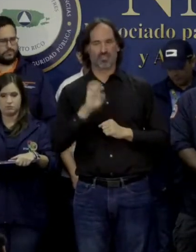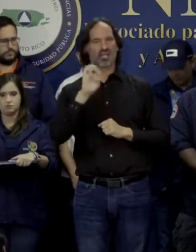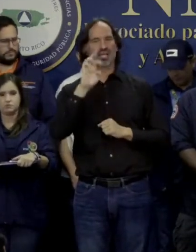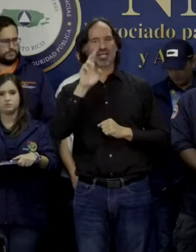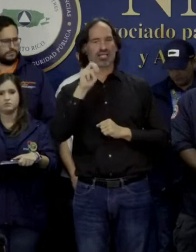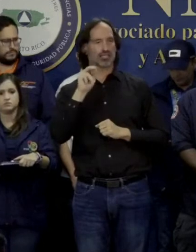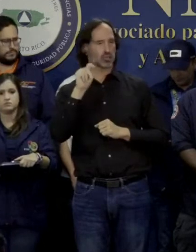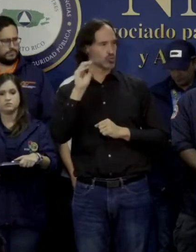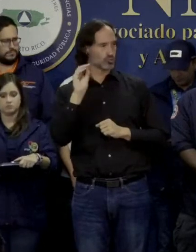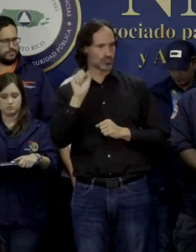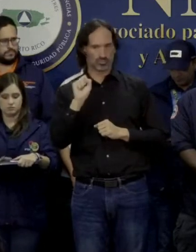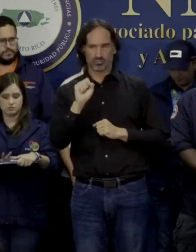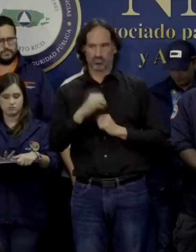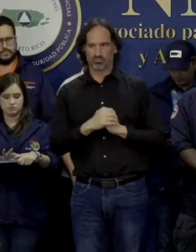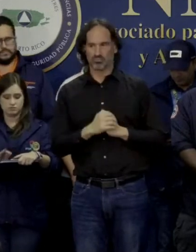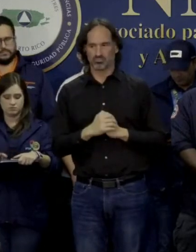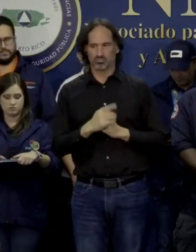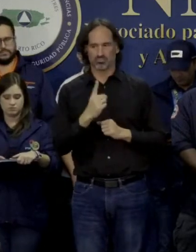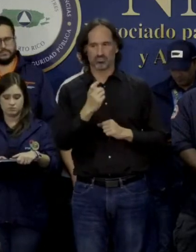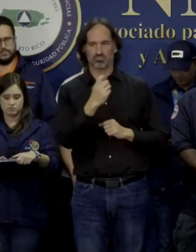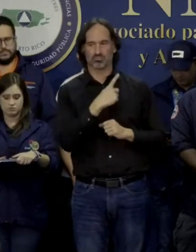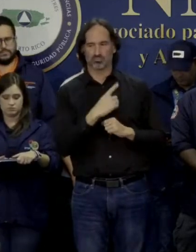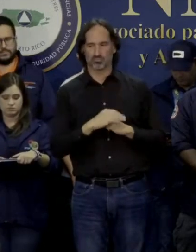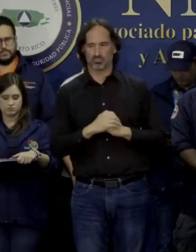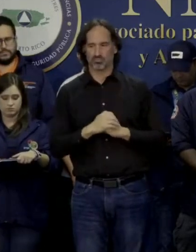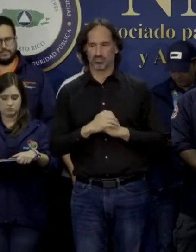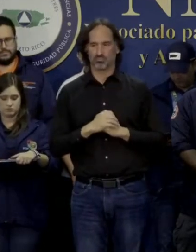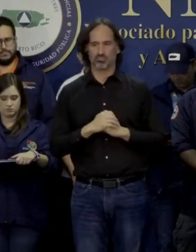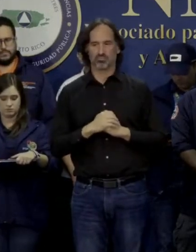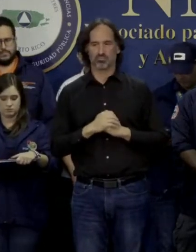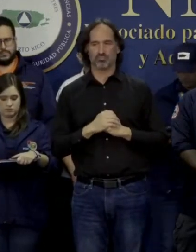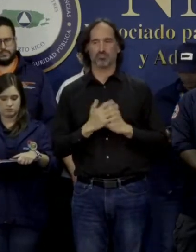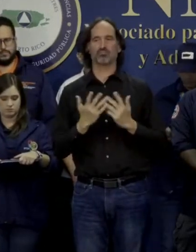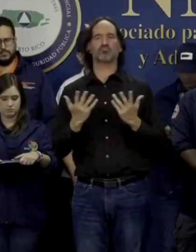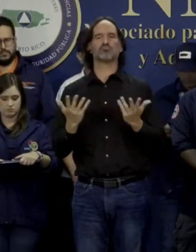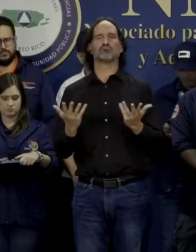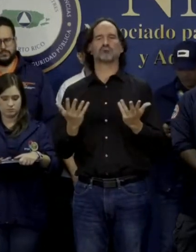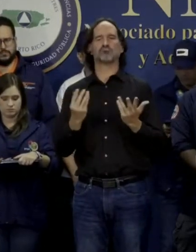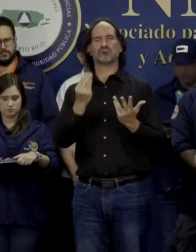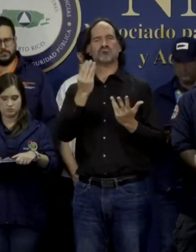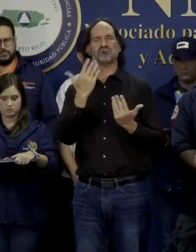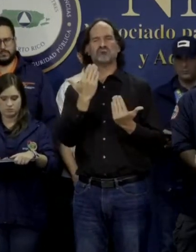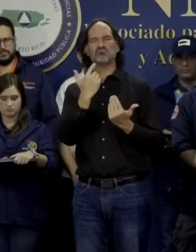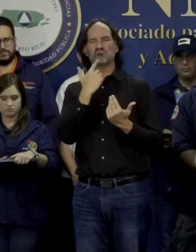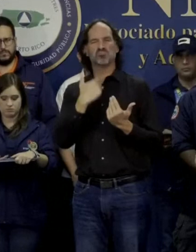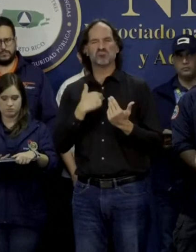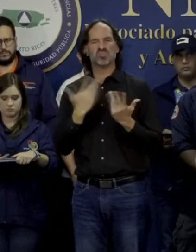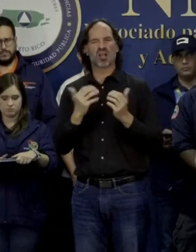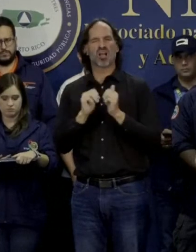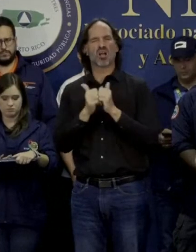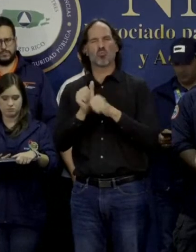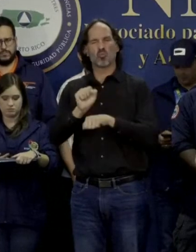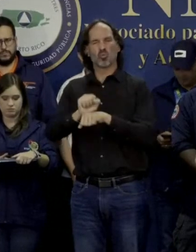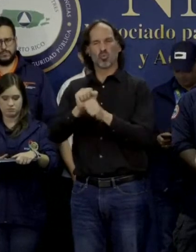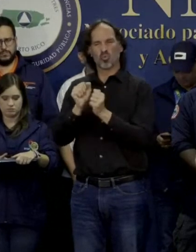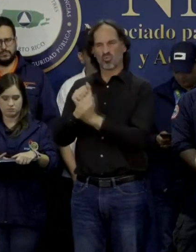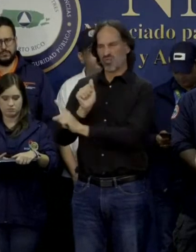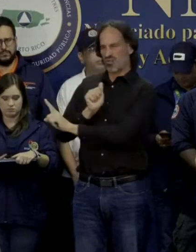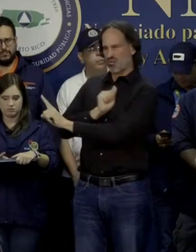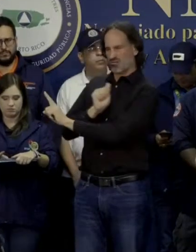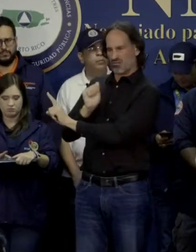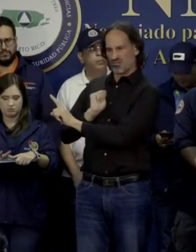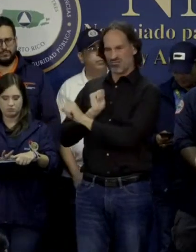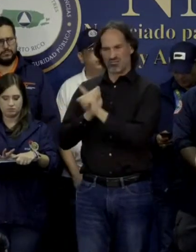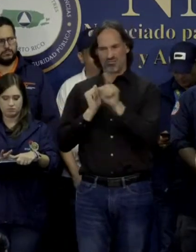hemos escuchado alcaldes y otros funcionarios decir que inclusive que este evento inundó lugares que no se habían inundado, inclusive en